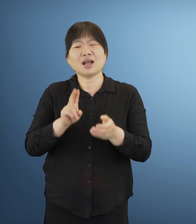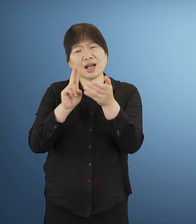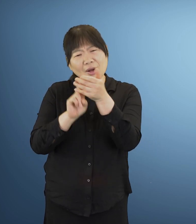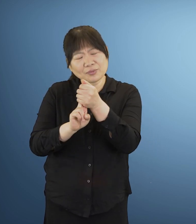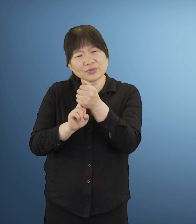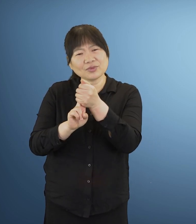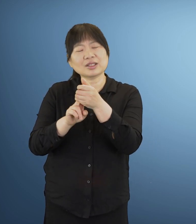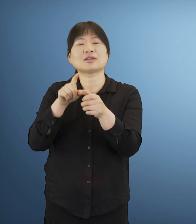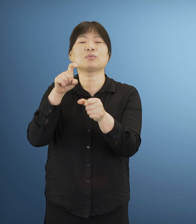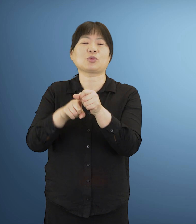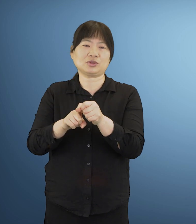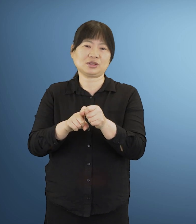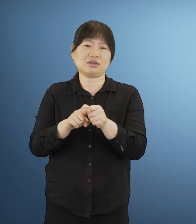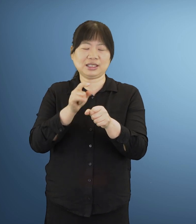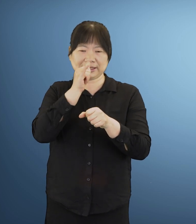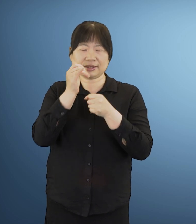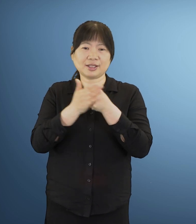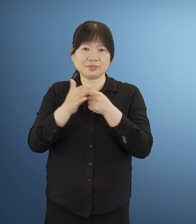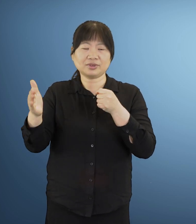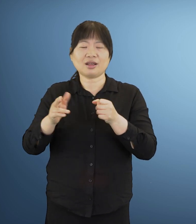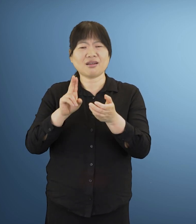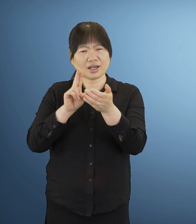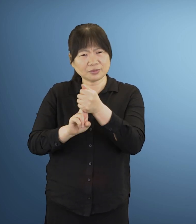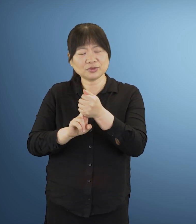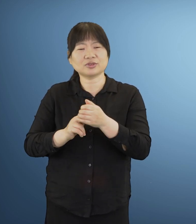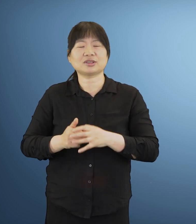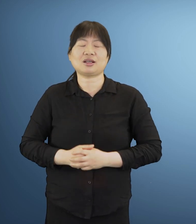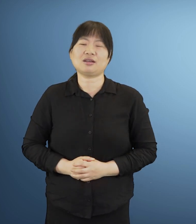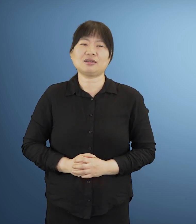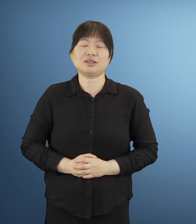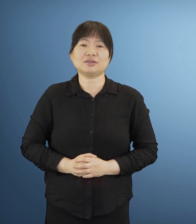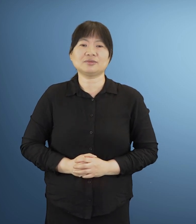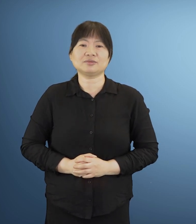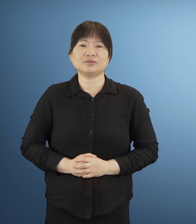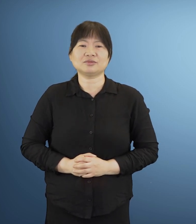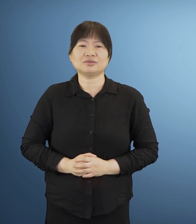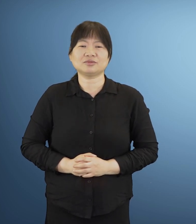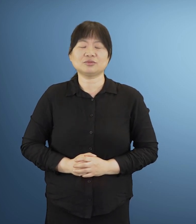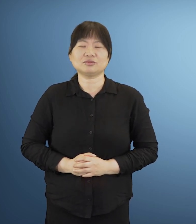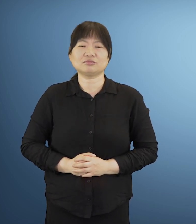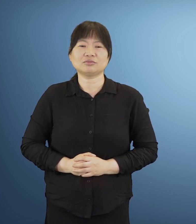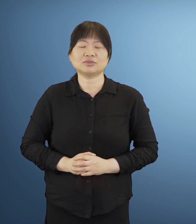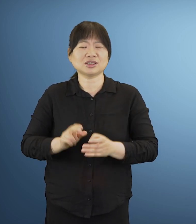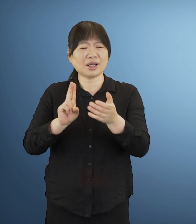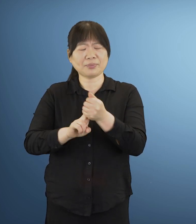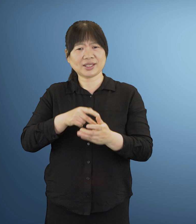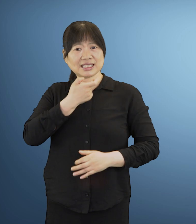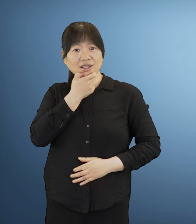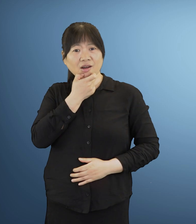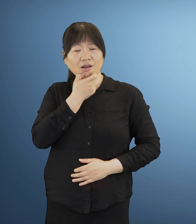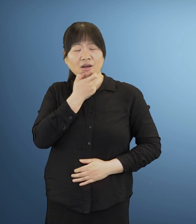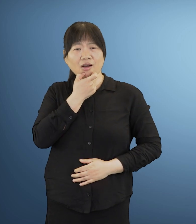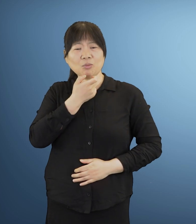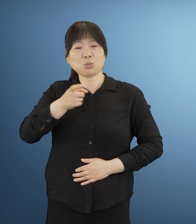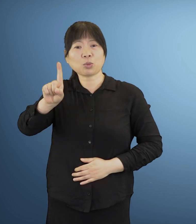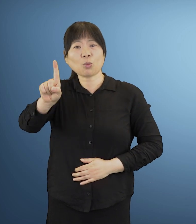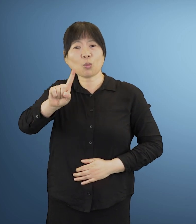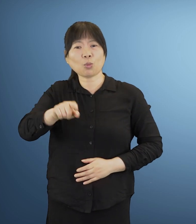감추기 위한 의도가 커요. 감추다. 안 감출 의도가 있었다면 그냥